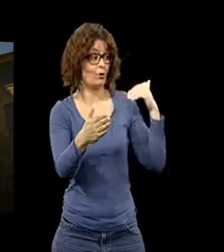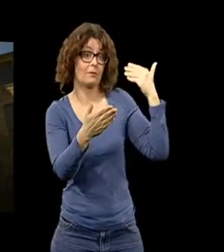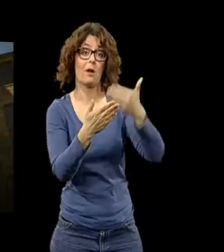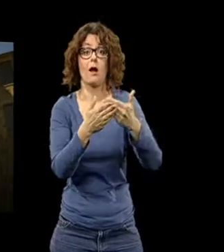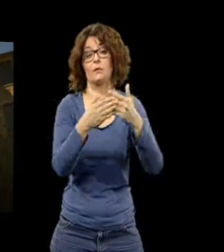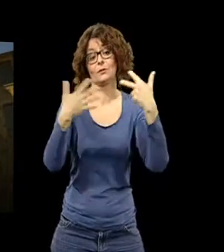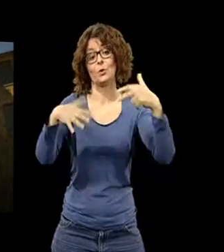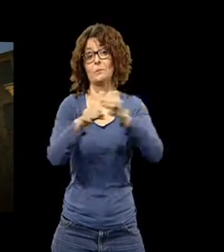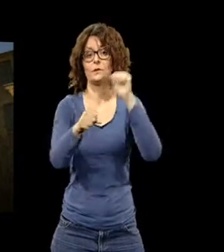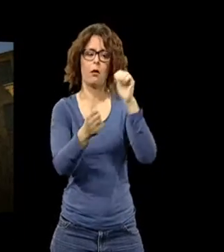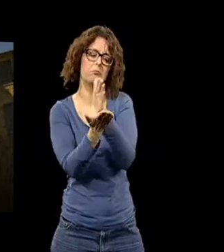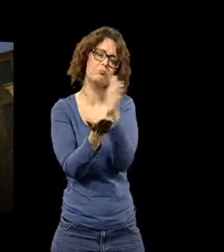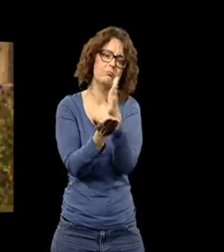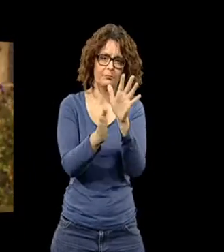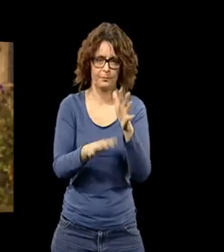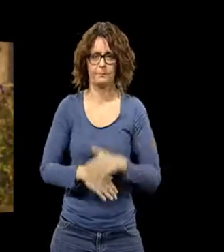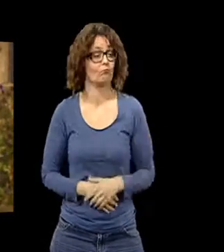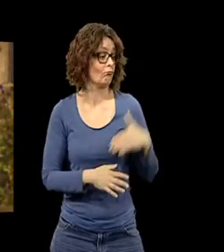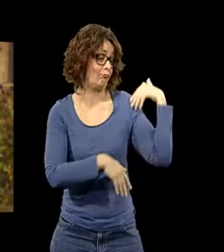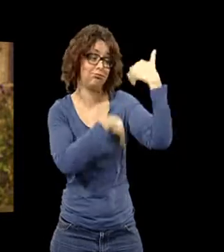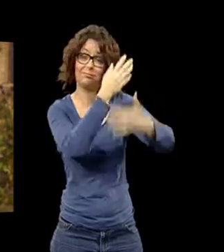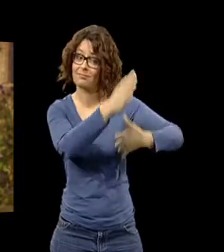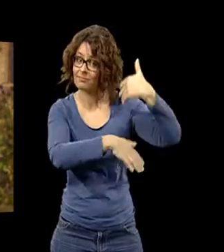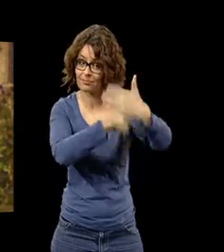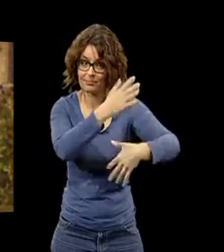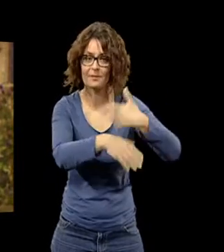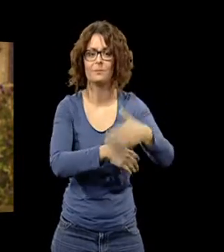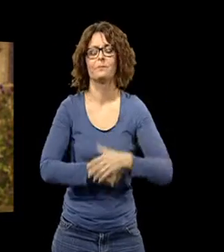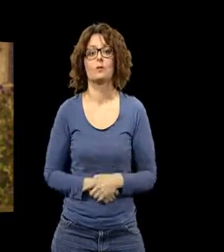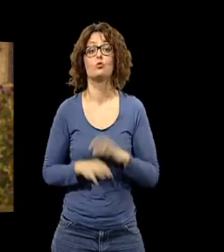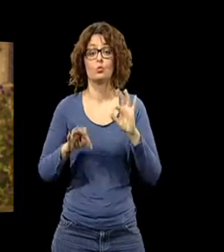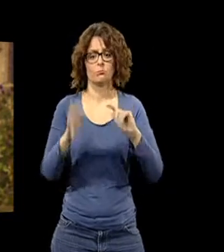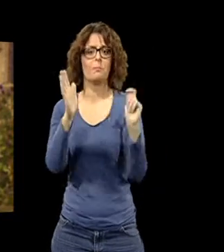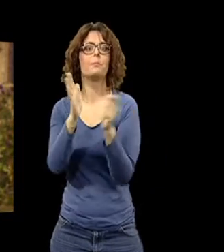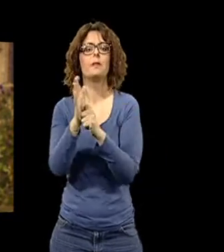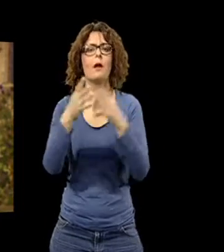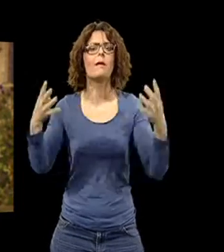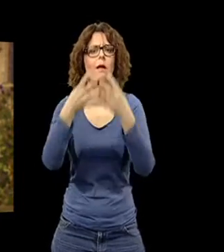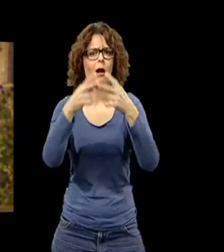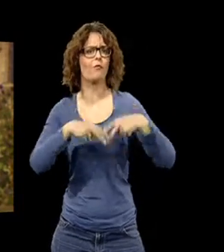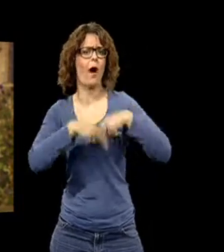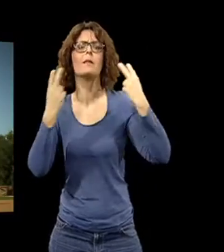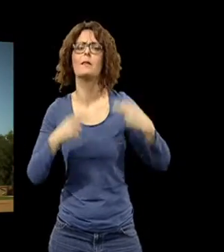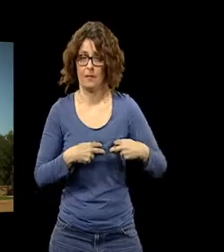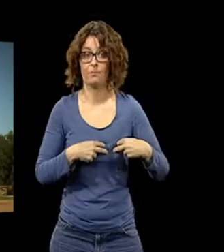sa vie tranquillement au fil du temps. On aura juste un seul siège qui va durer 4 jours, qui sera lui pendant les guerres de